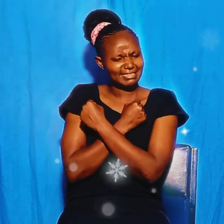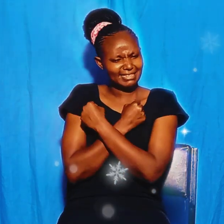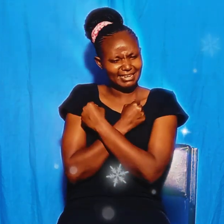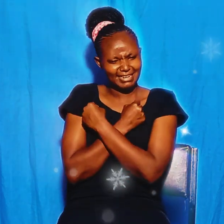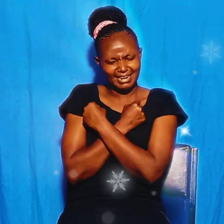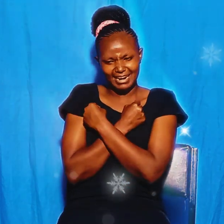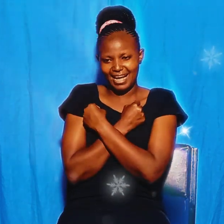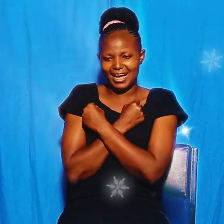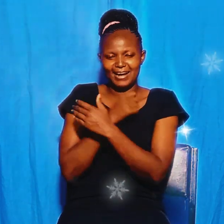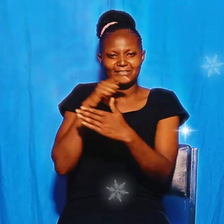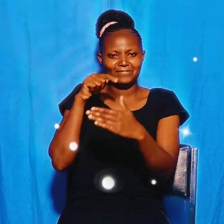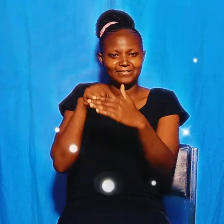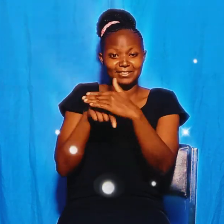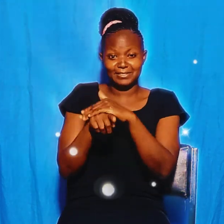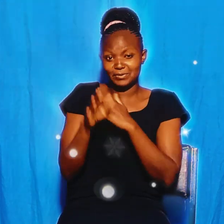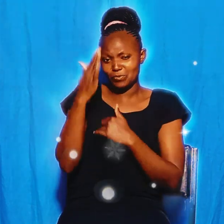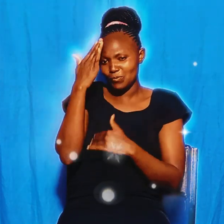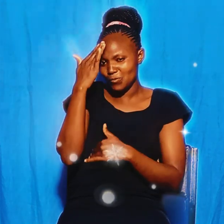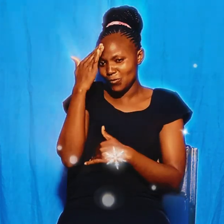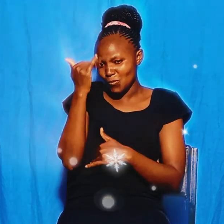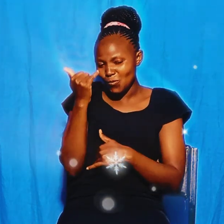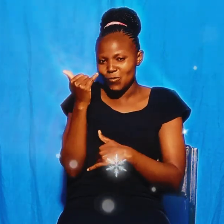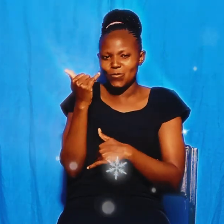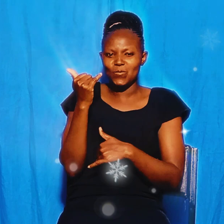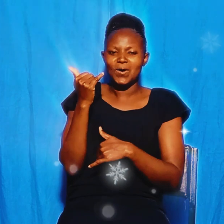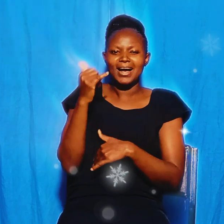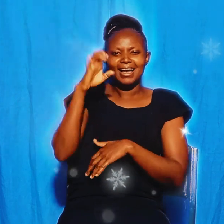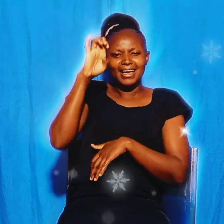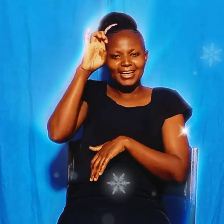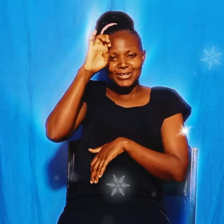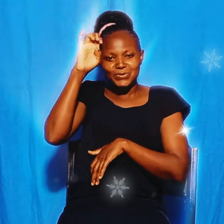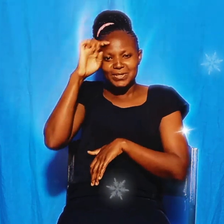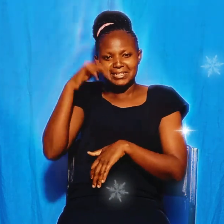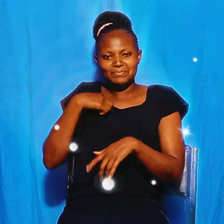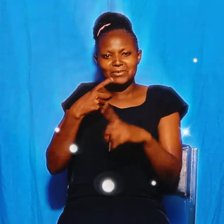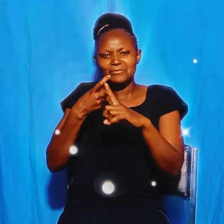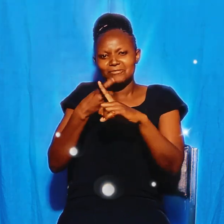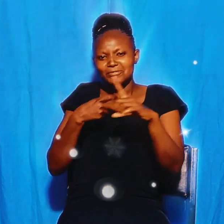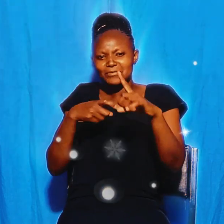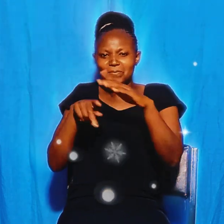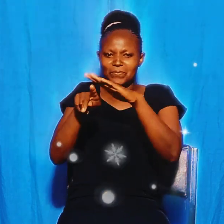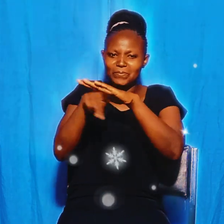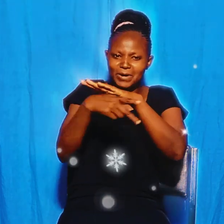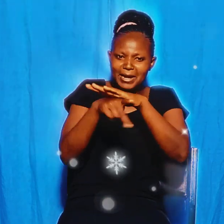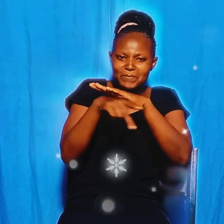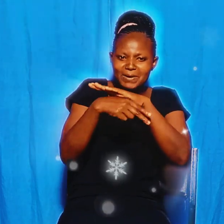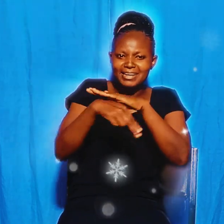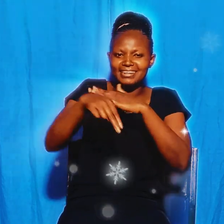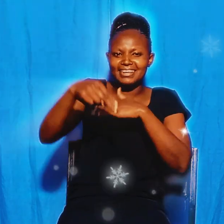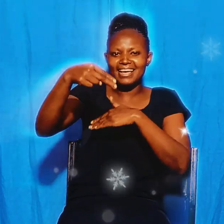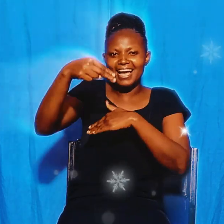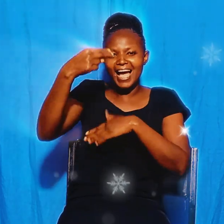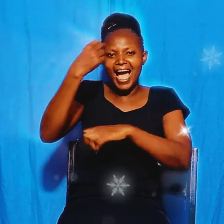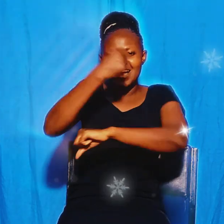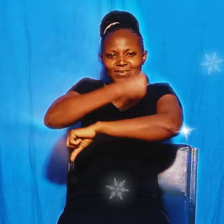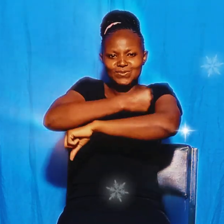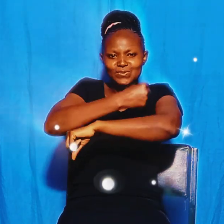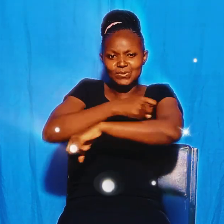Maanzo metheche kuma primary high school, college na yu meendo ndoa university. Na